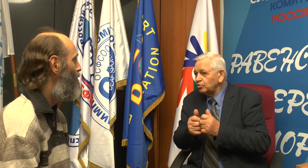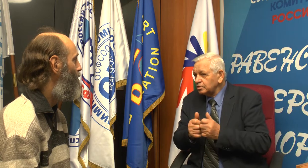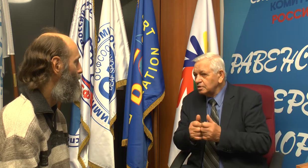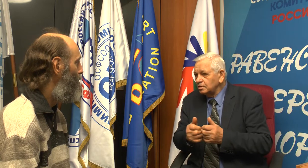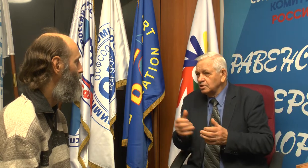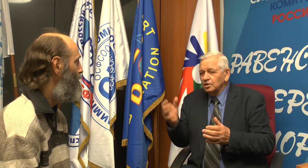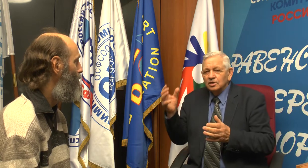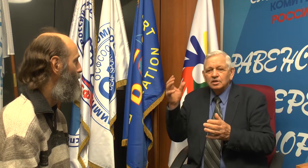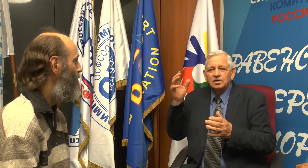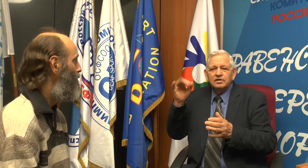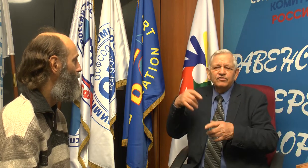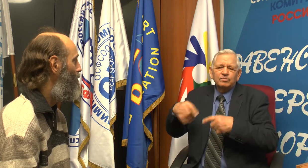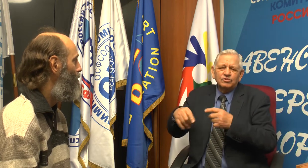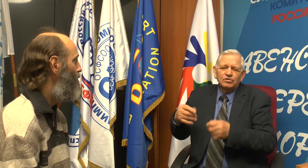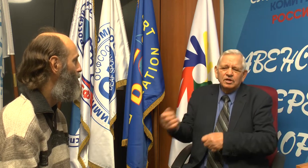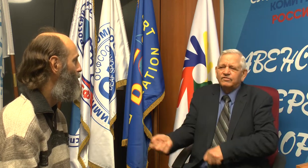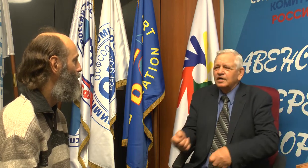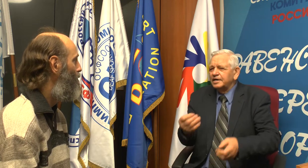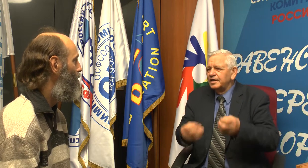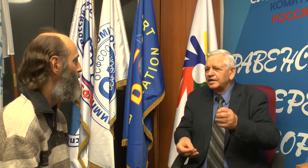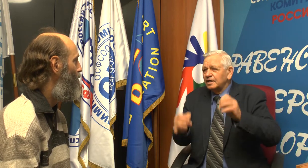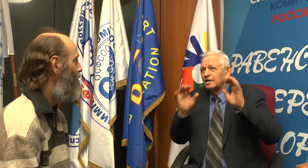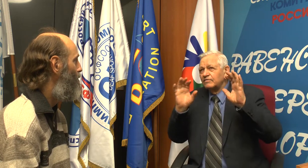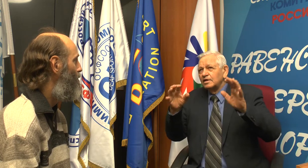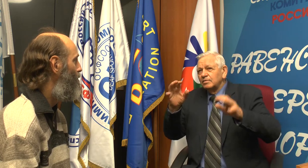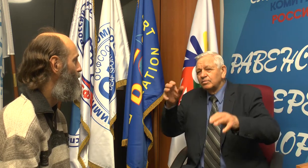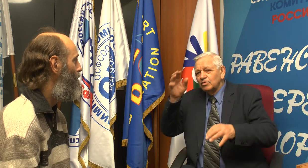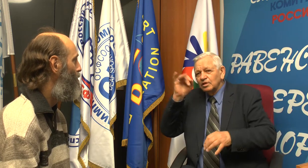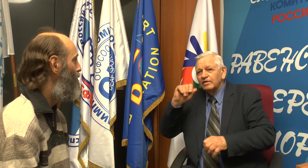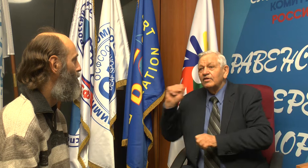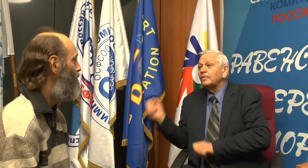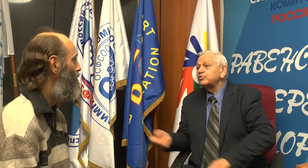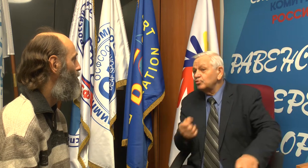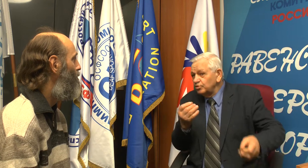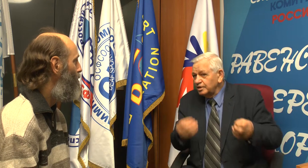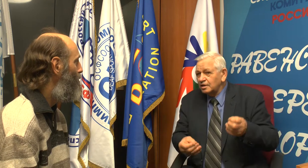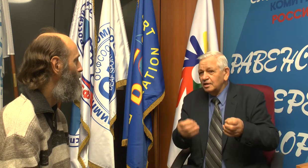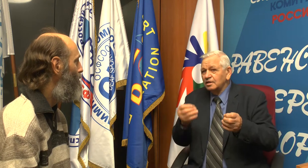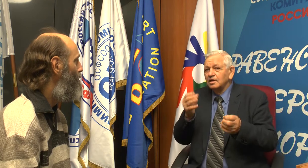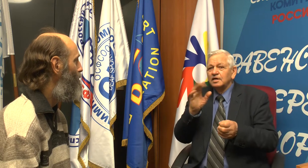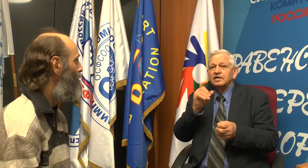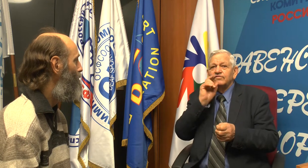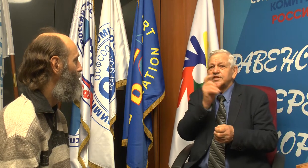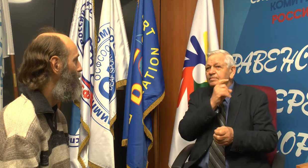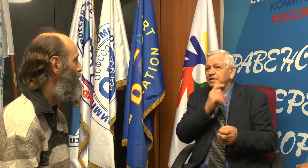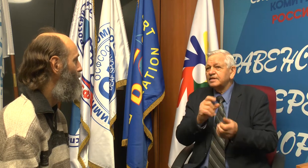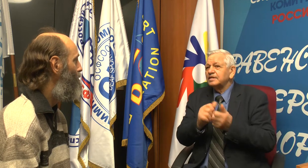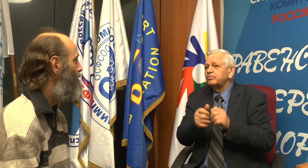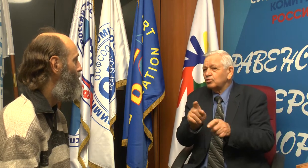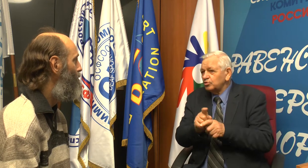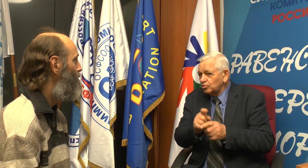спорта. И футбол, и в хоккей играл, и в волейбол, и в лапту играл. И в сибирский спорт тоже